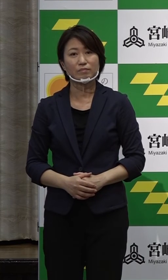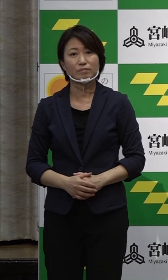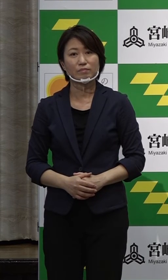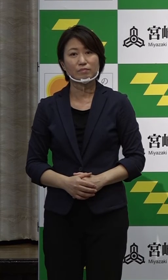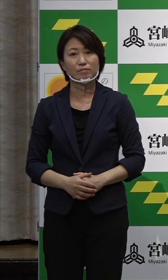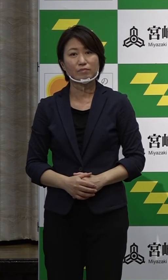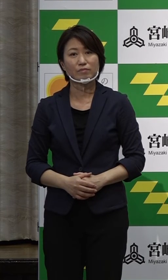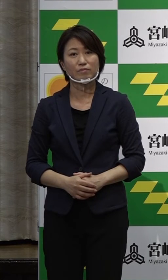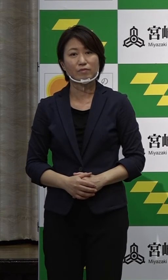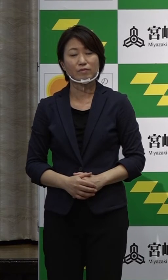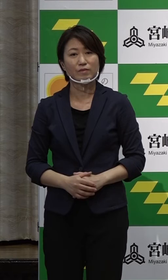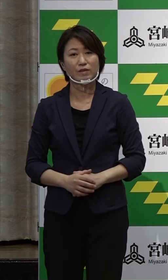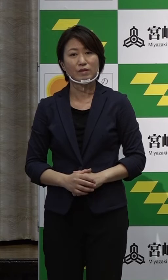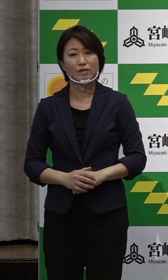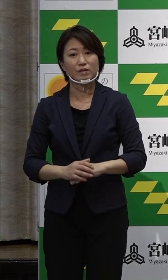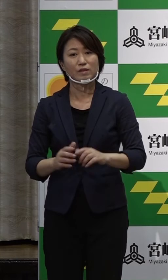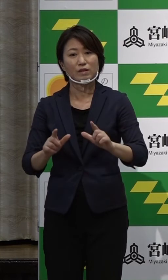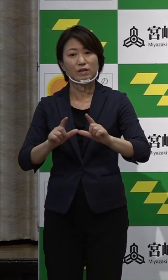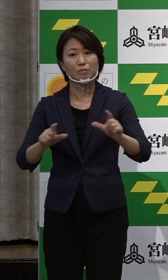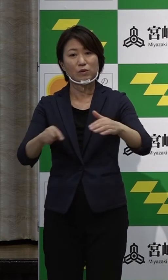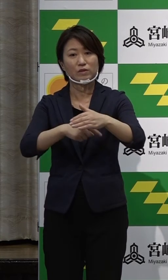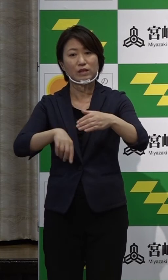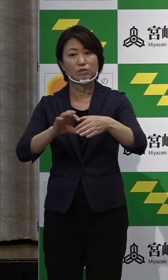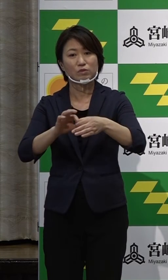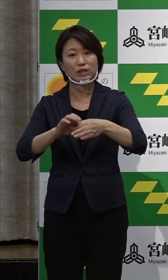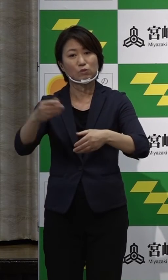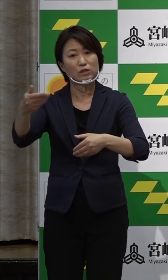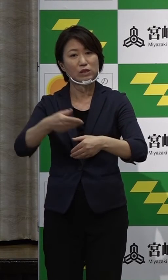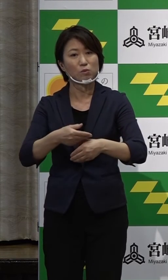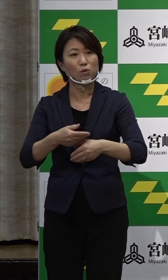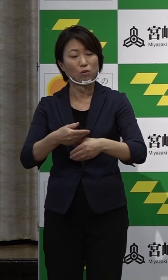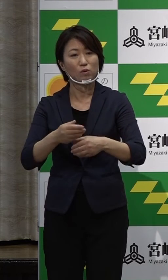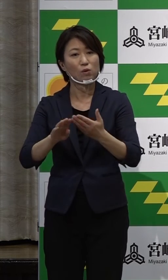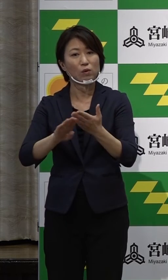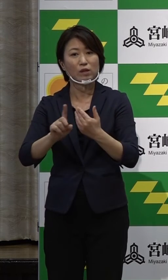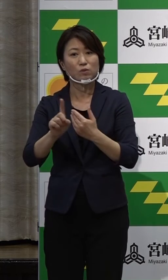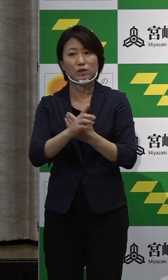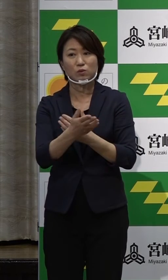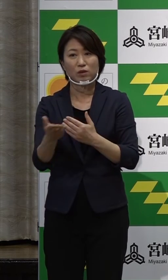発表事項について、他に質問はありませんでしょうか。